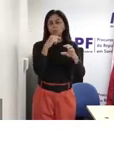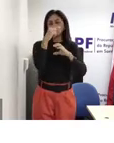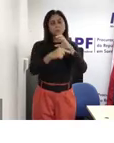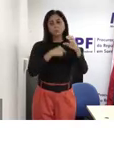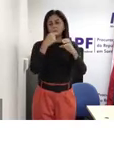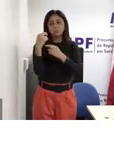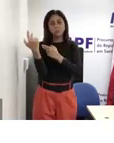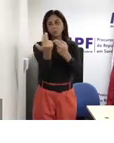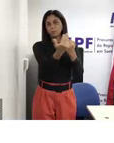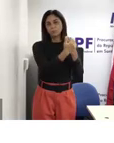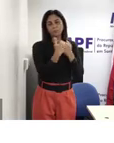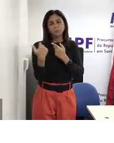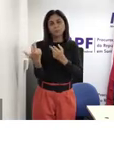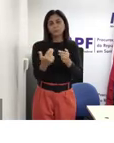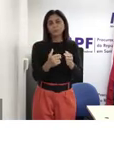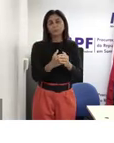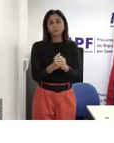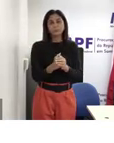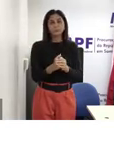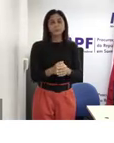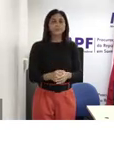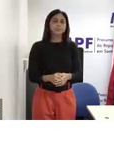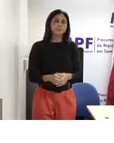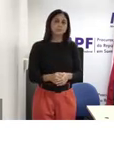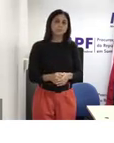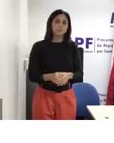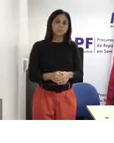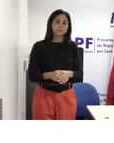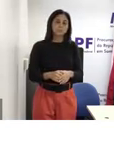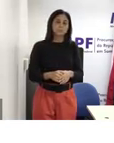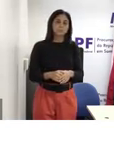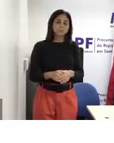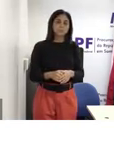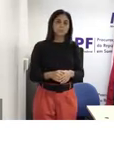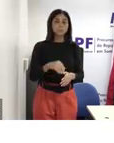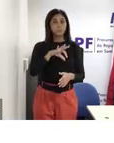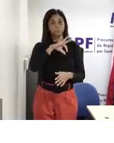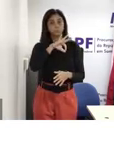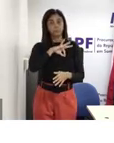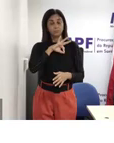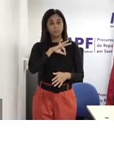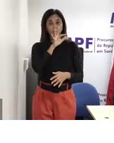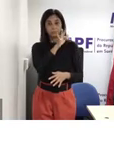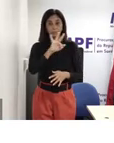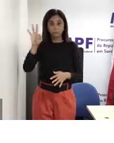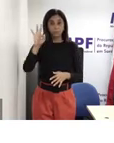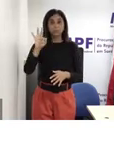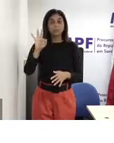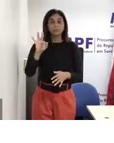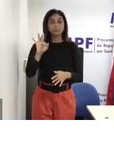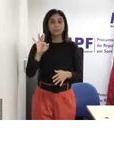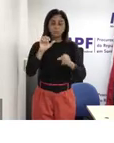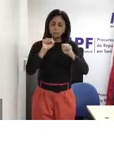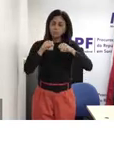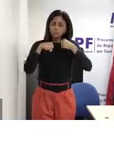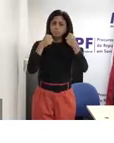nós temos as operações Que bom que temos porque é um sinal que a polícia federal tá trabalhando incansavelmente para poder